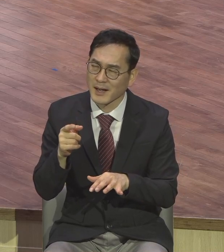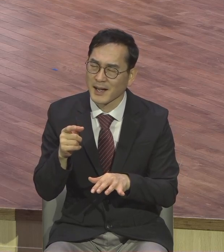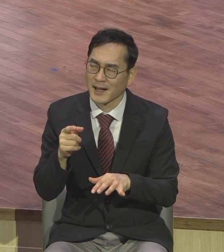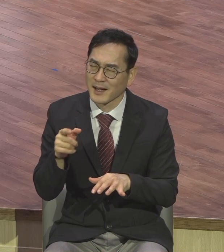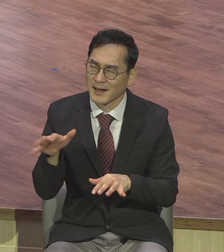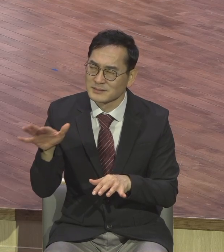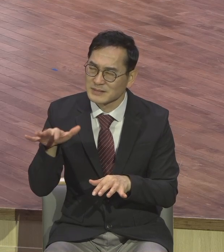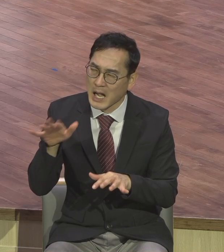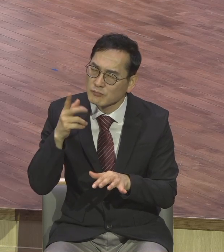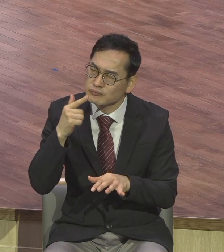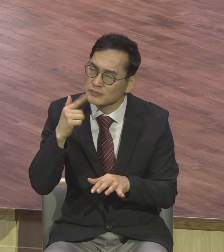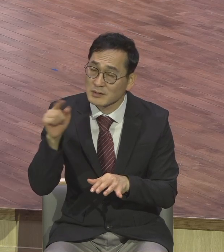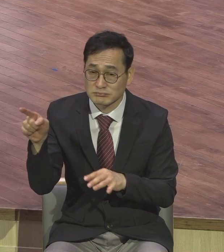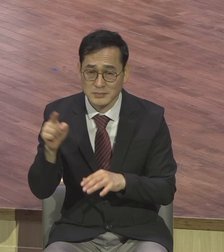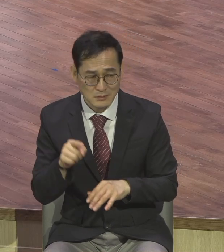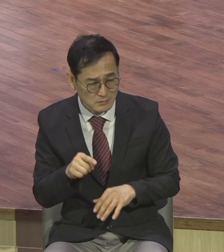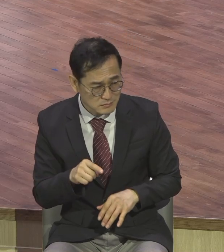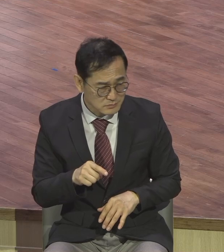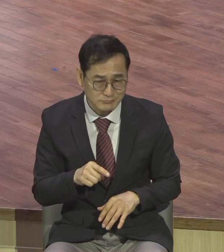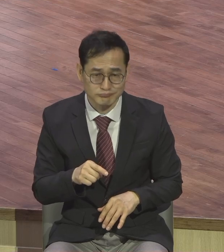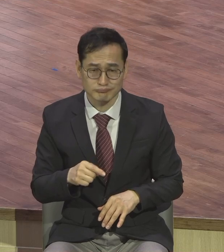돈 많지 권력 있지.